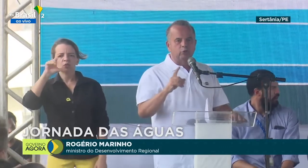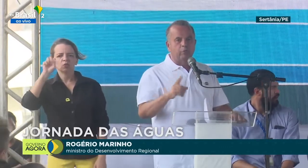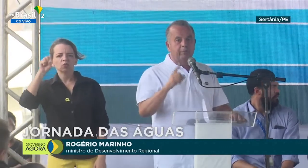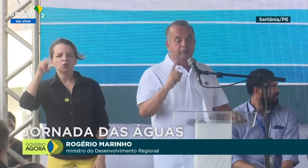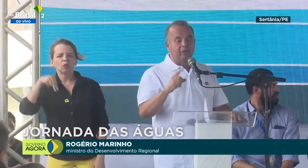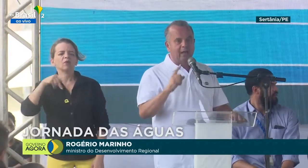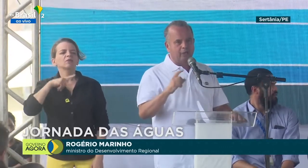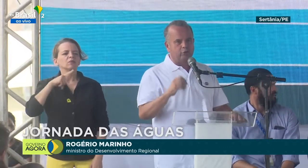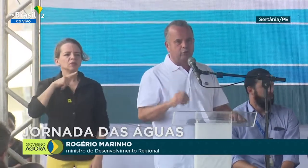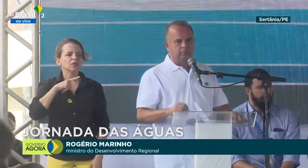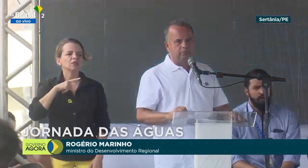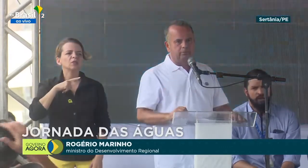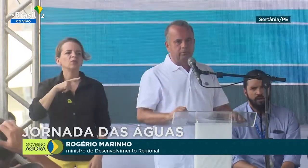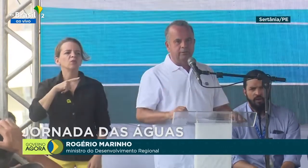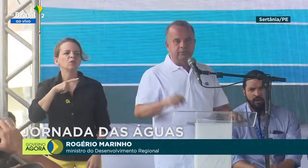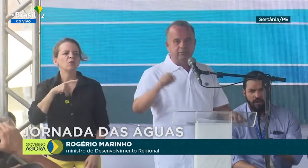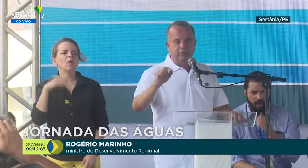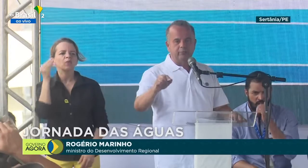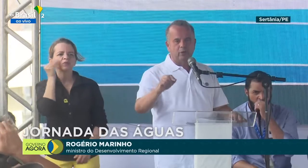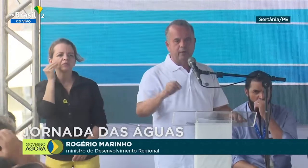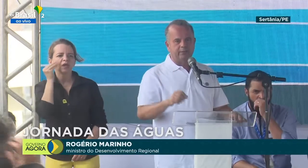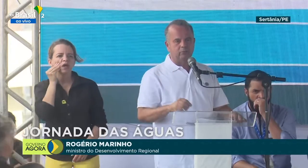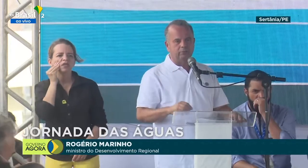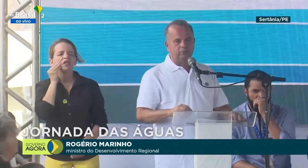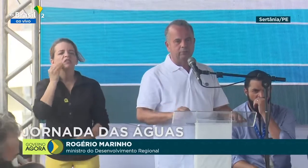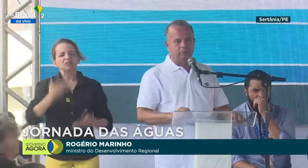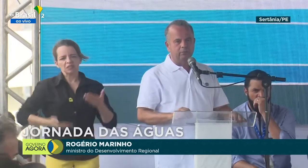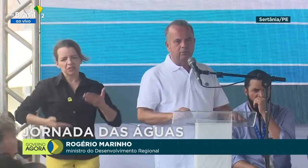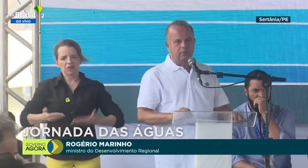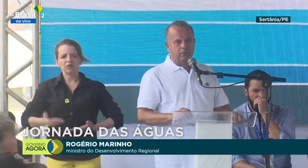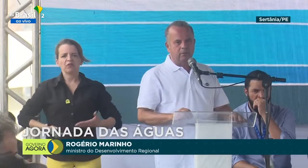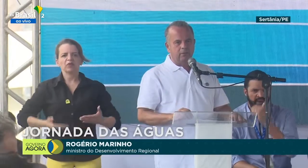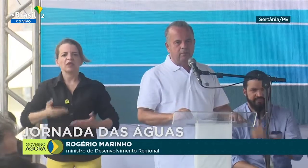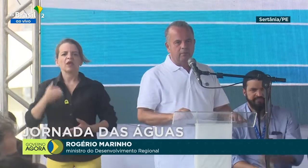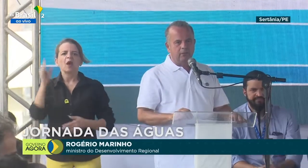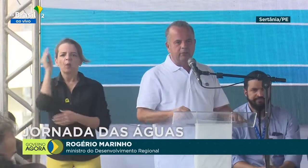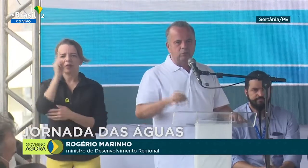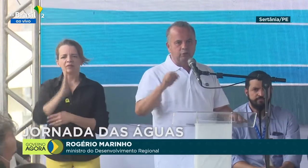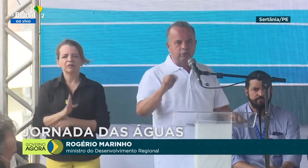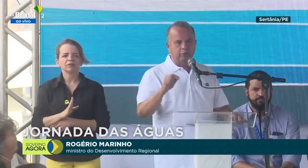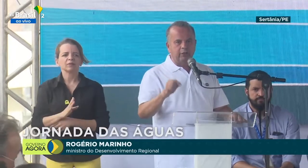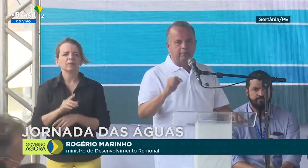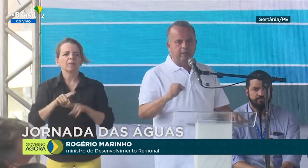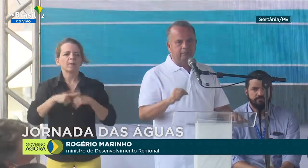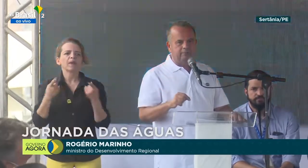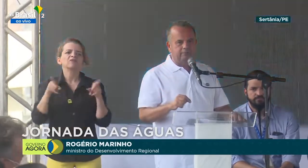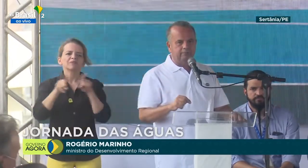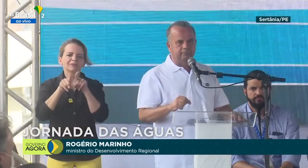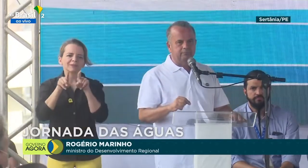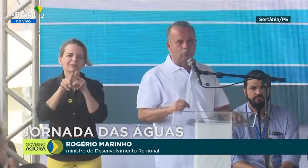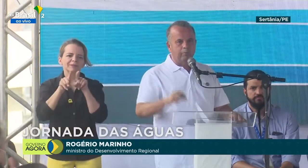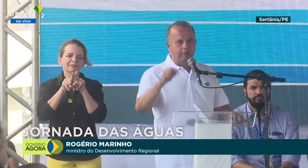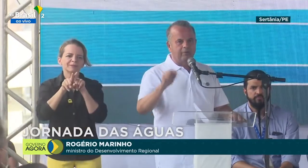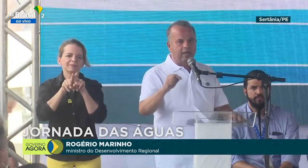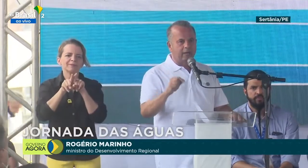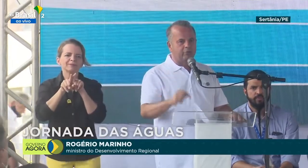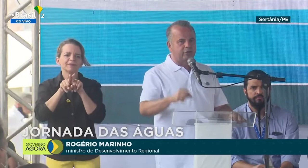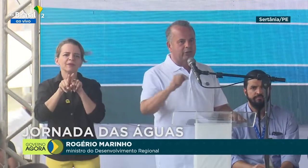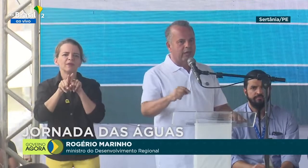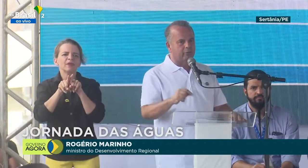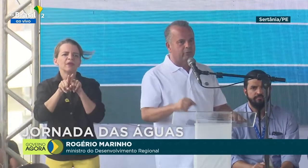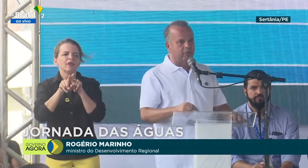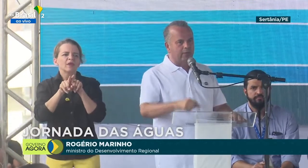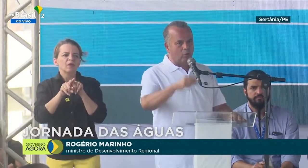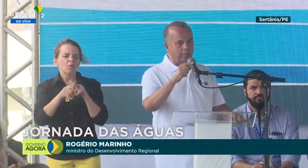temos tido o privilégio de servirmos ao Brasil, mas temos tido também o privilégio